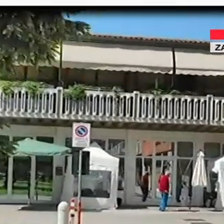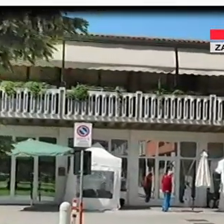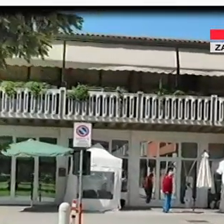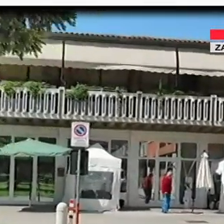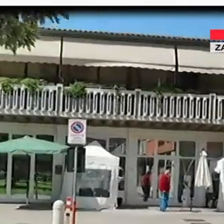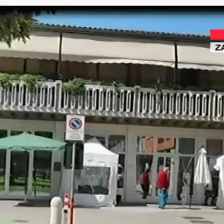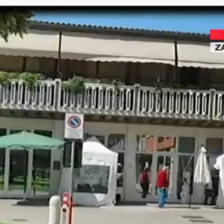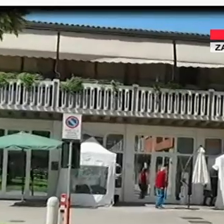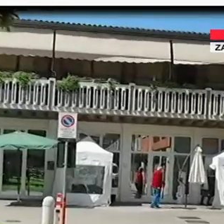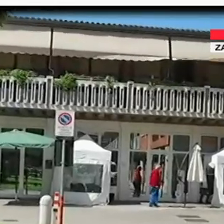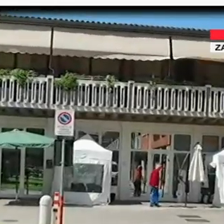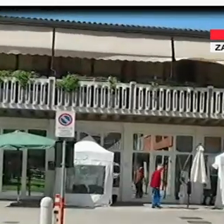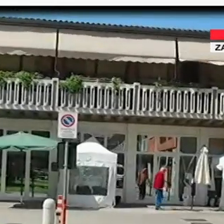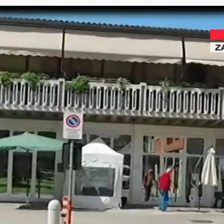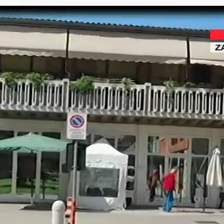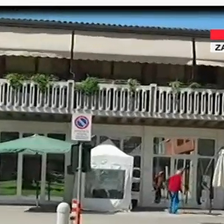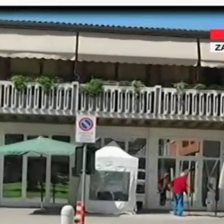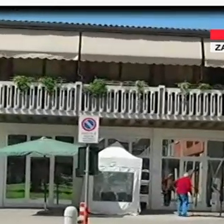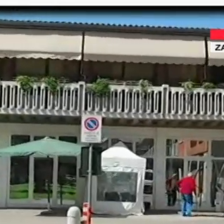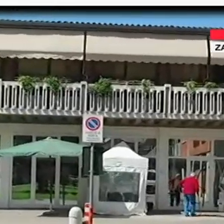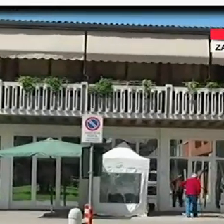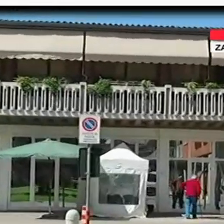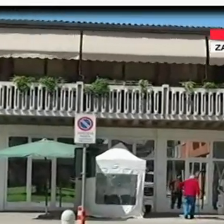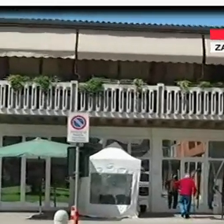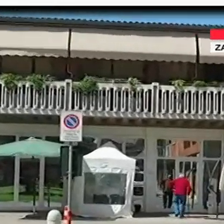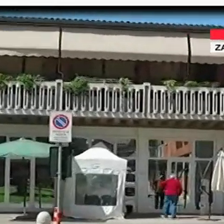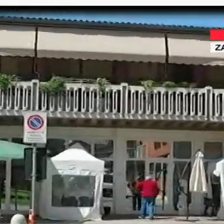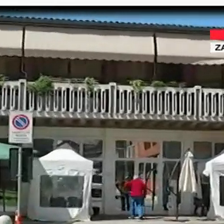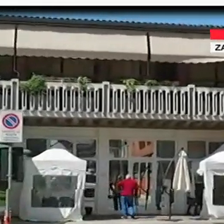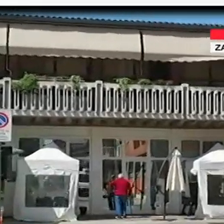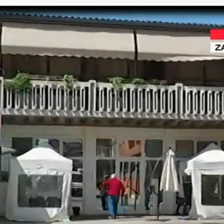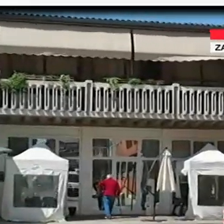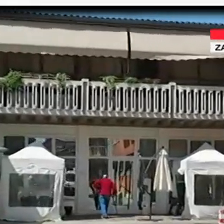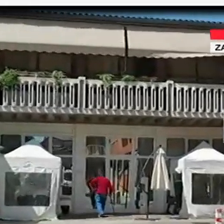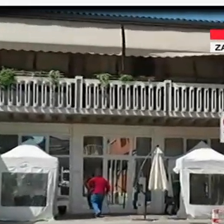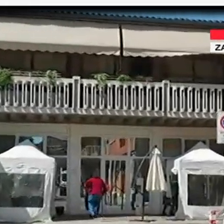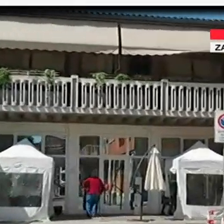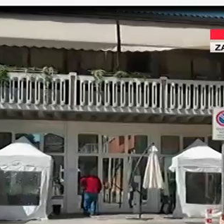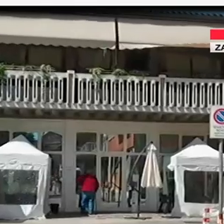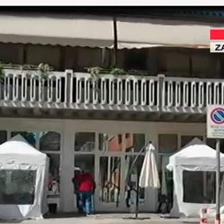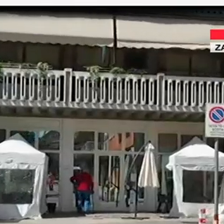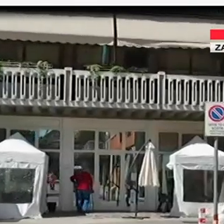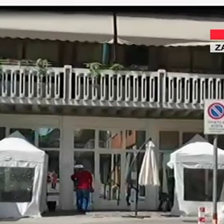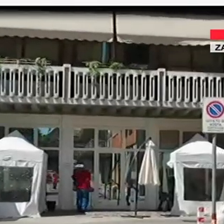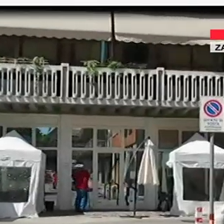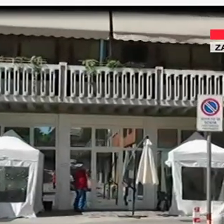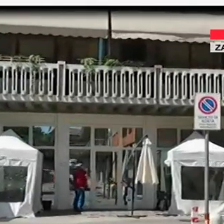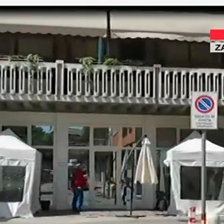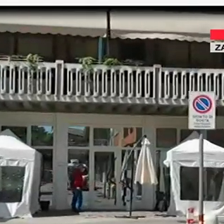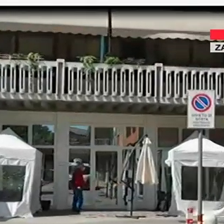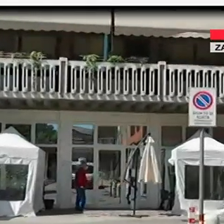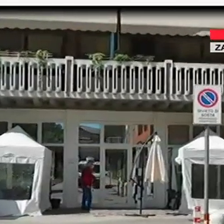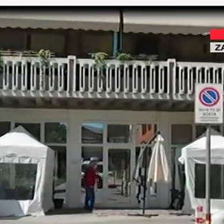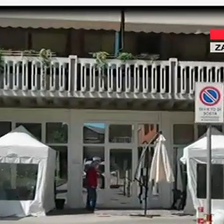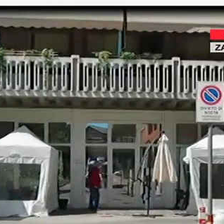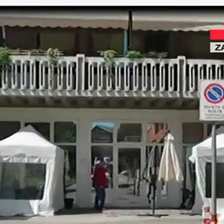ovviamente dell'anno scorso, come vedete nelle immagini, cioè qui siamo all'istituto IPAB Trento di Vicenza, in contrasto a San Pietro,